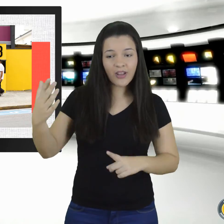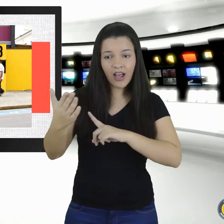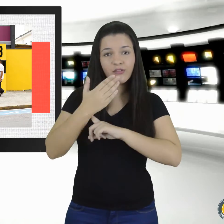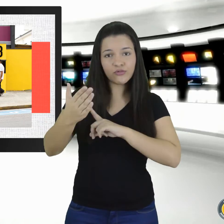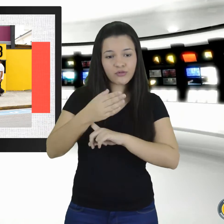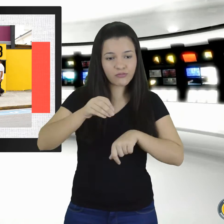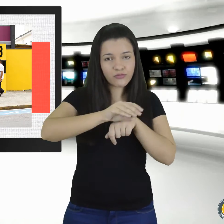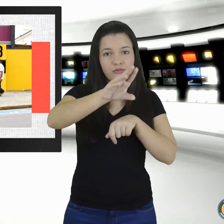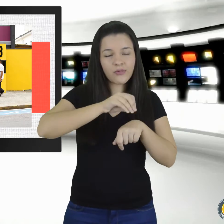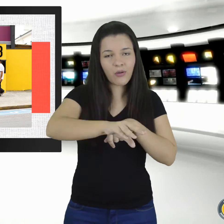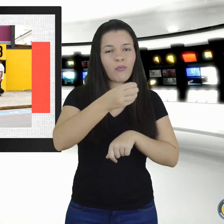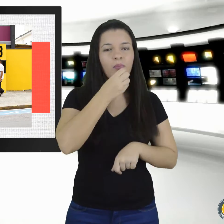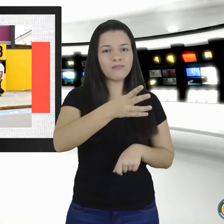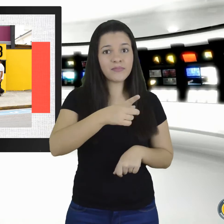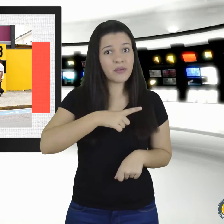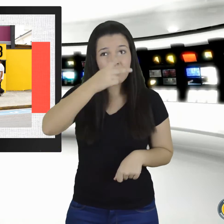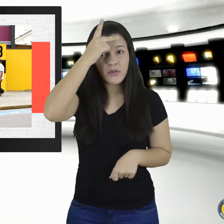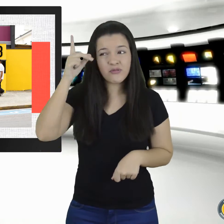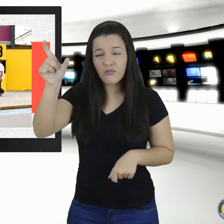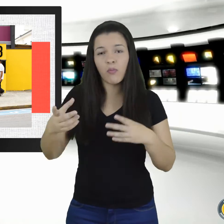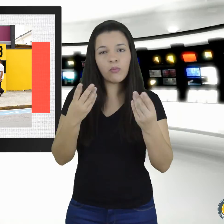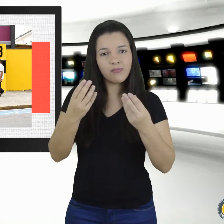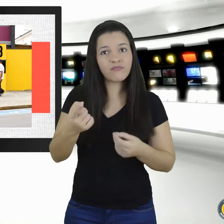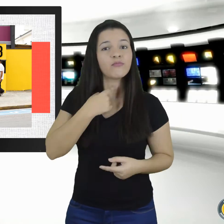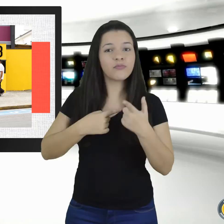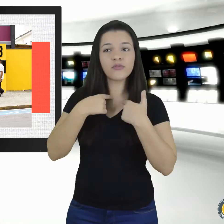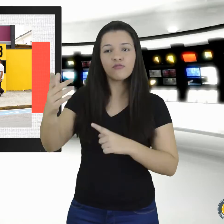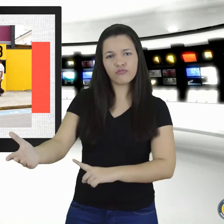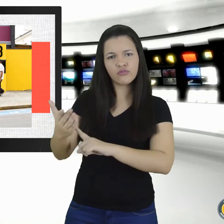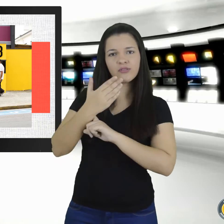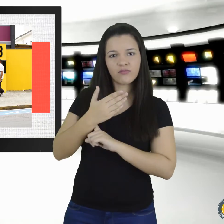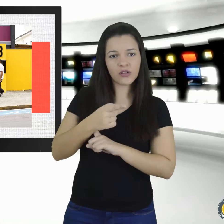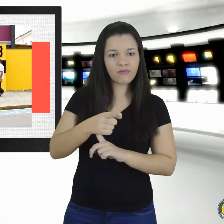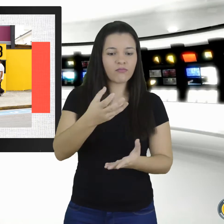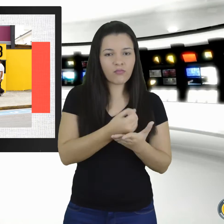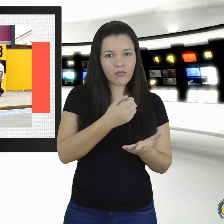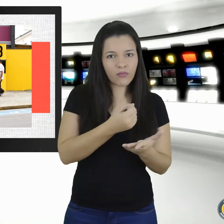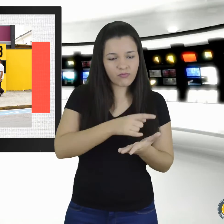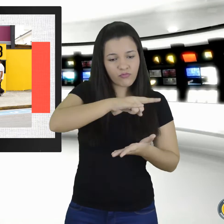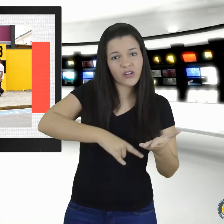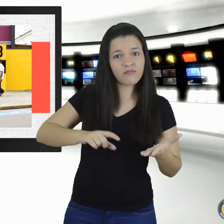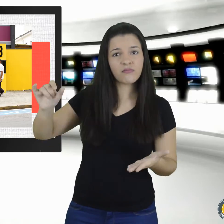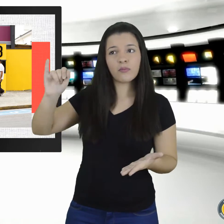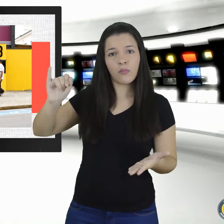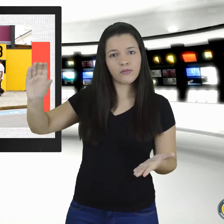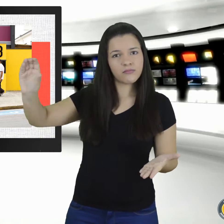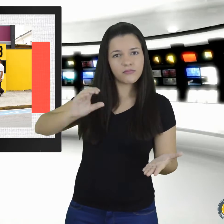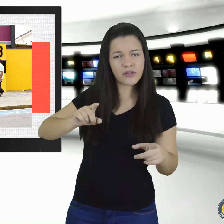essencial. Temos muitas pessoas interessadas em ajudar, não só para a nota fiscal, mas também em outras áreas